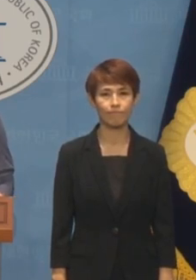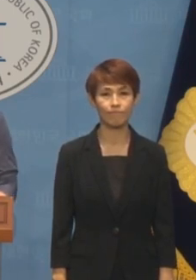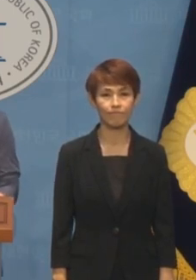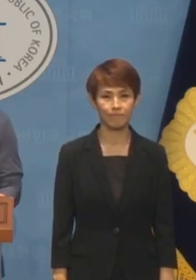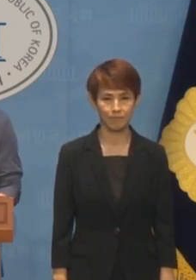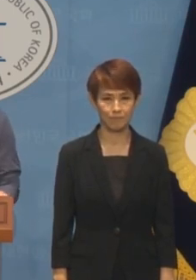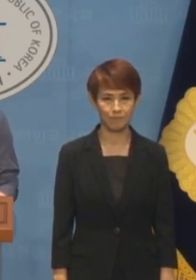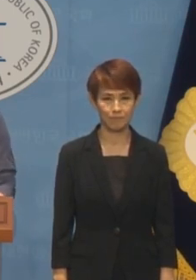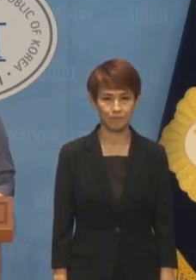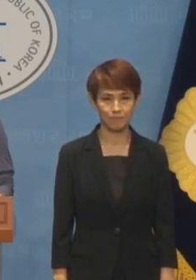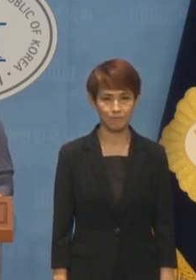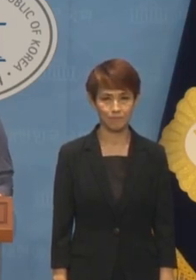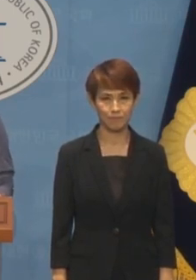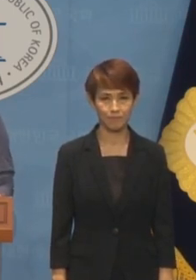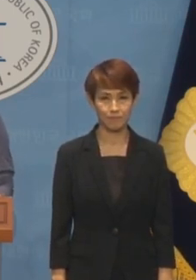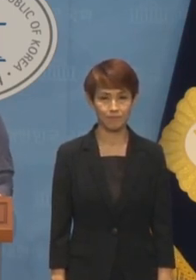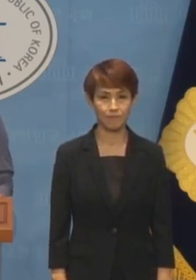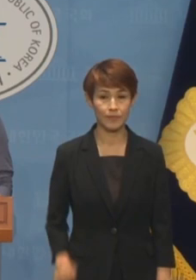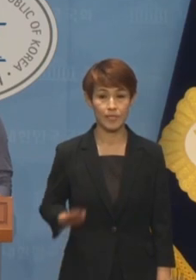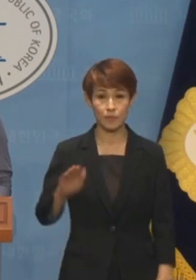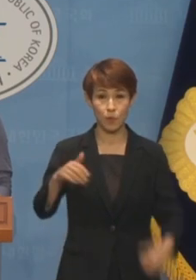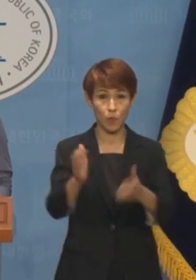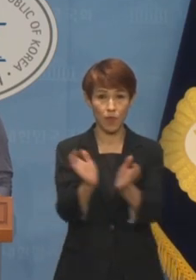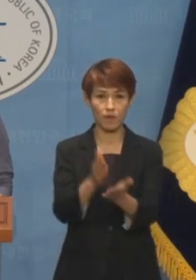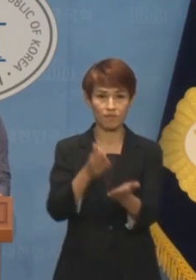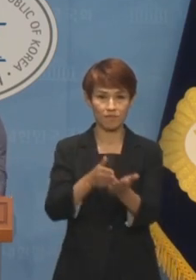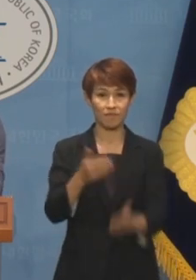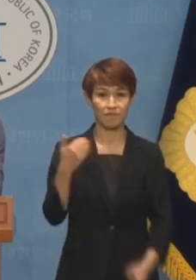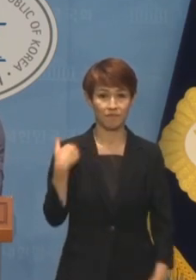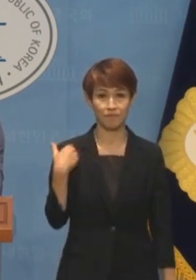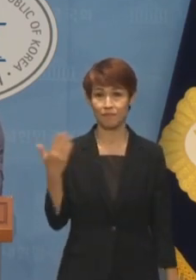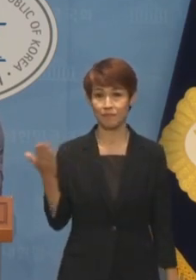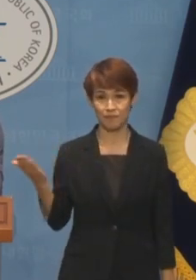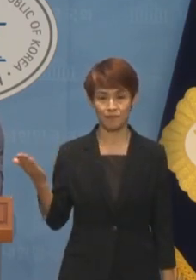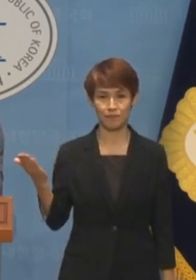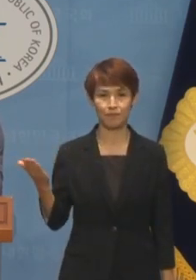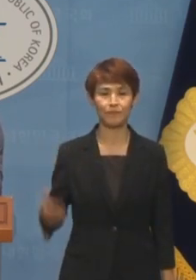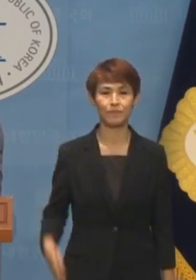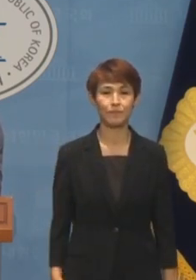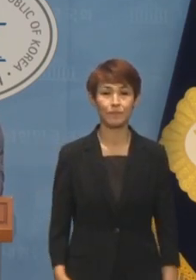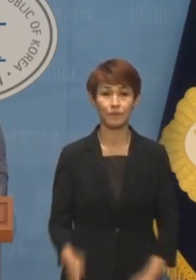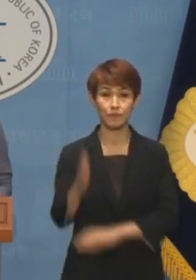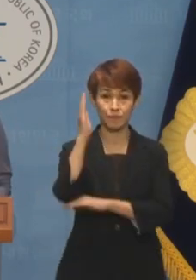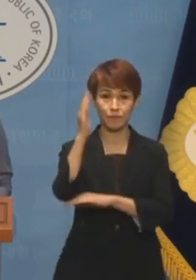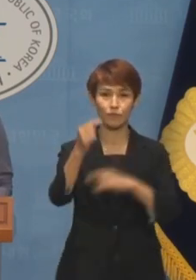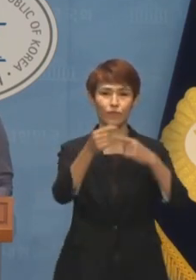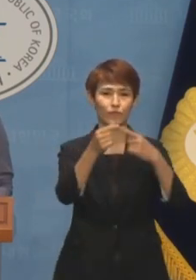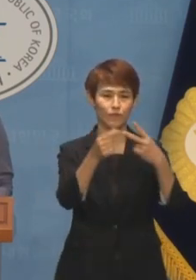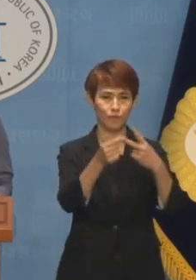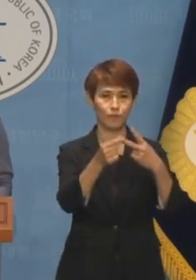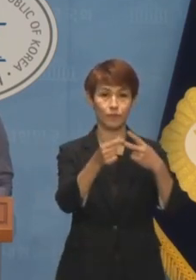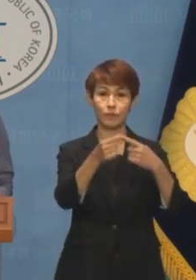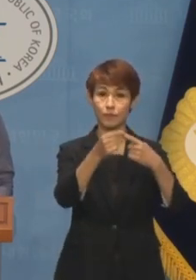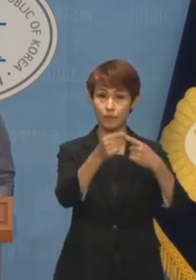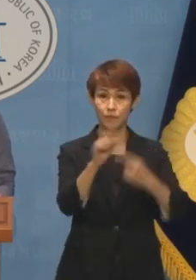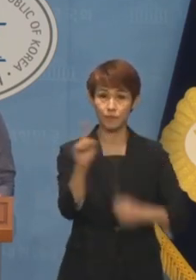예, 시작하겠습니다. 진보당 대변인 홍성규입니다. 두 가지 말씀 드리겠습니다. 첫